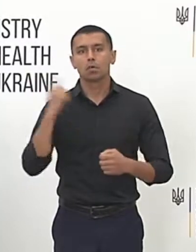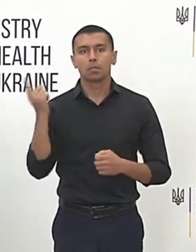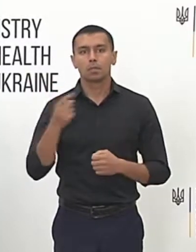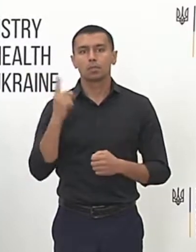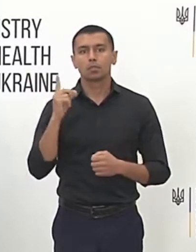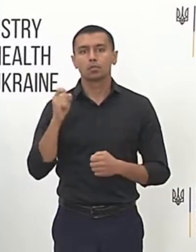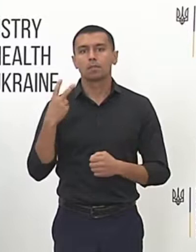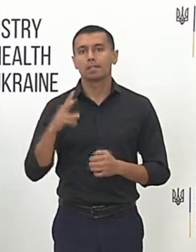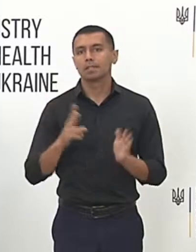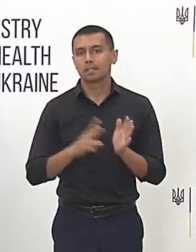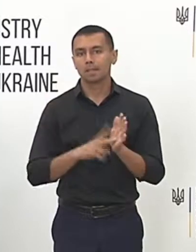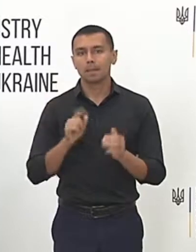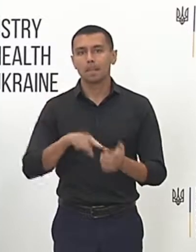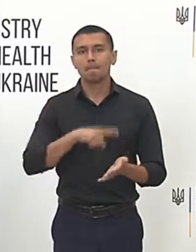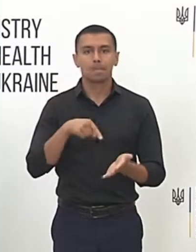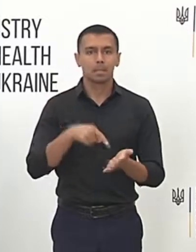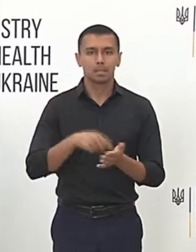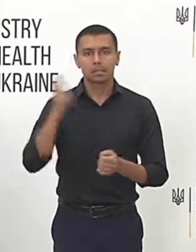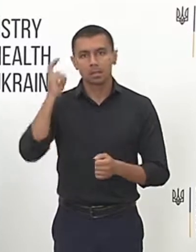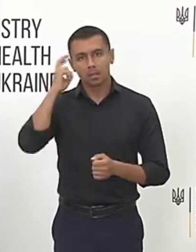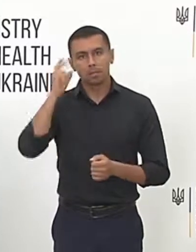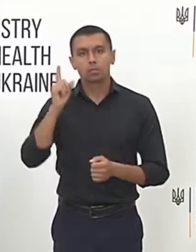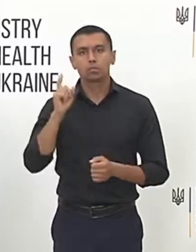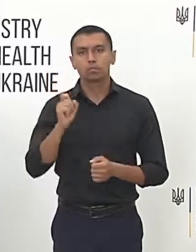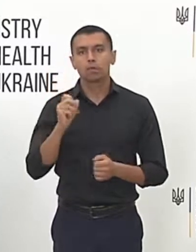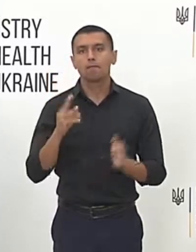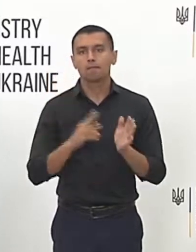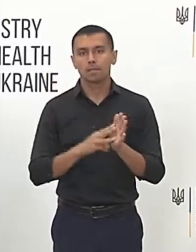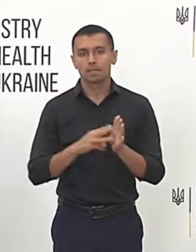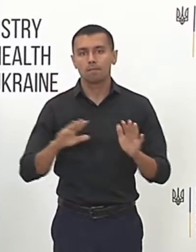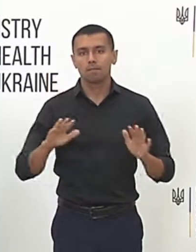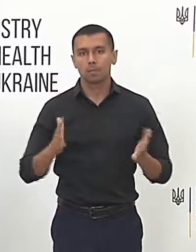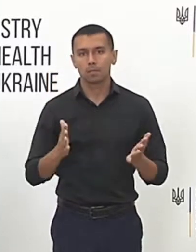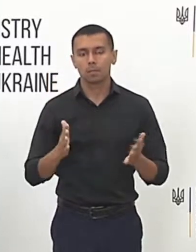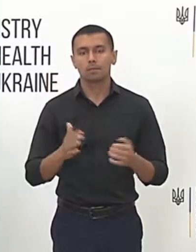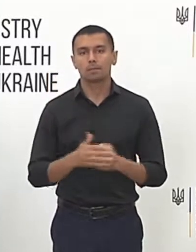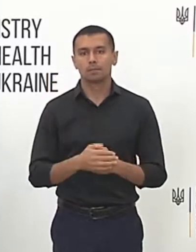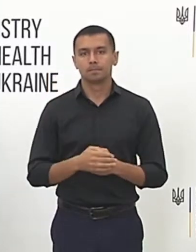– 127, та в місті Київ 108 випадків.